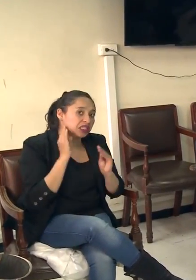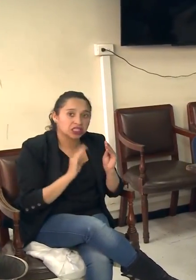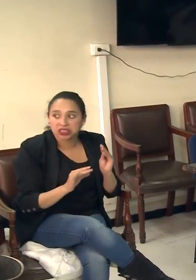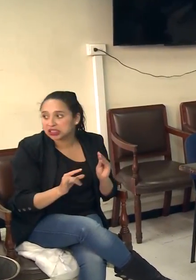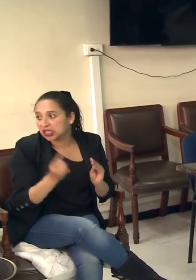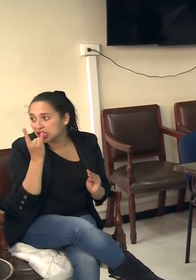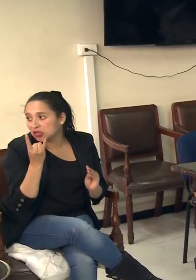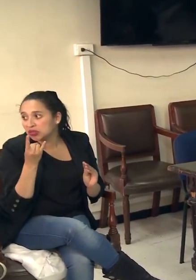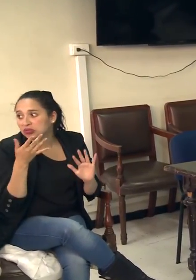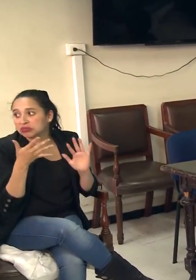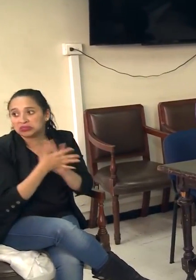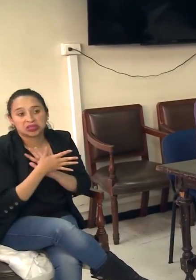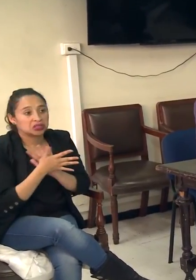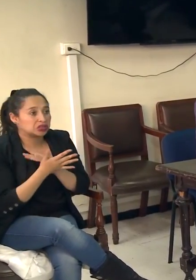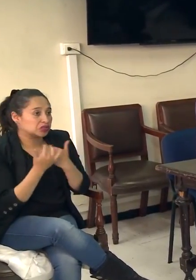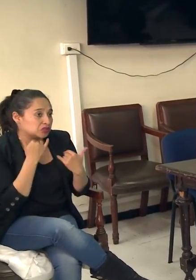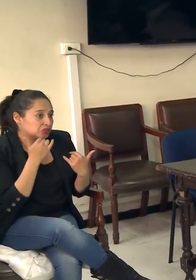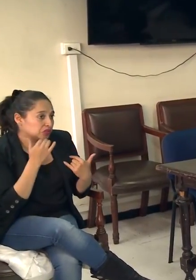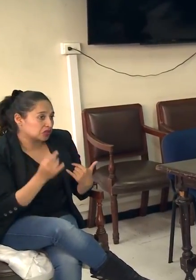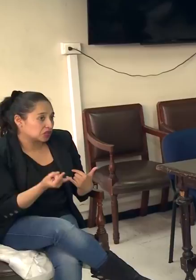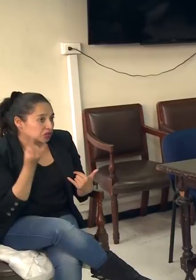Experiencias.